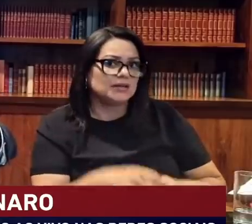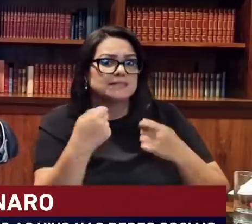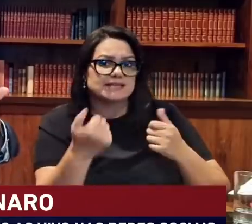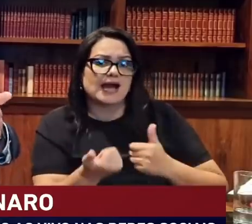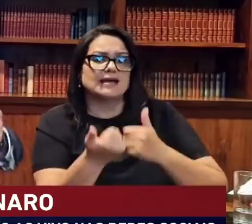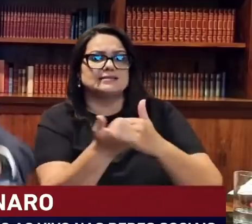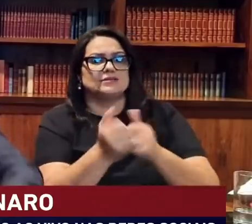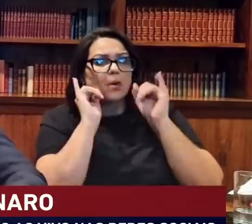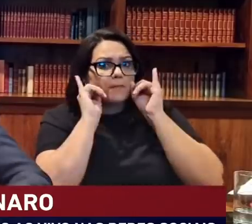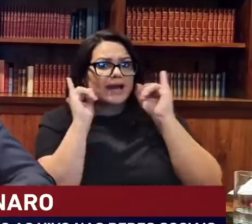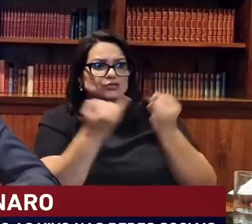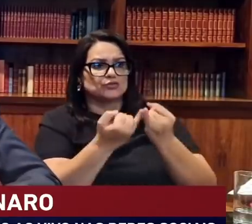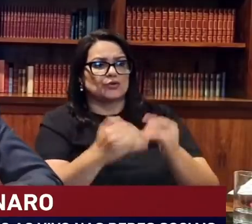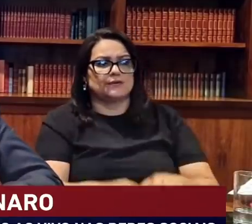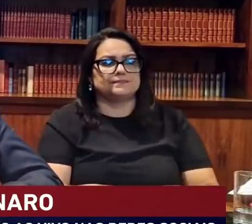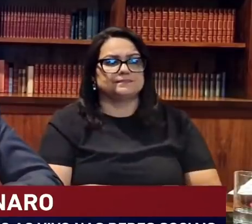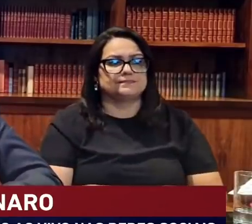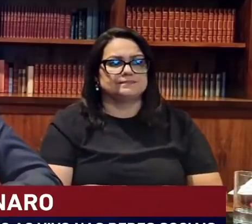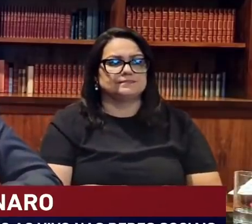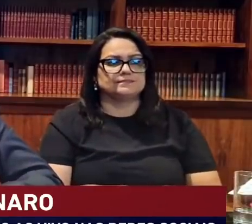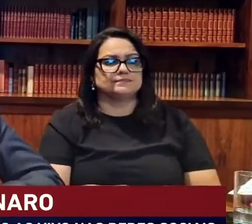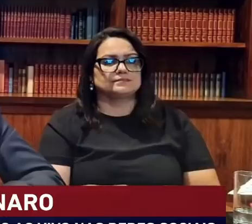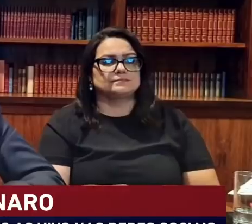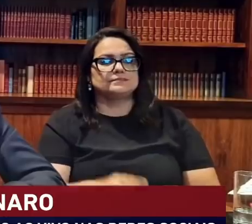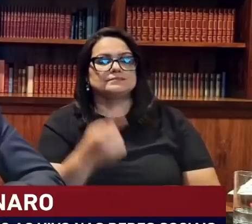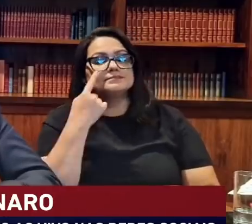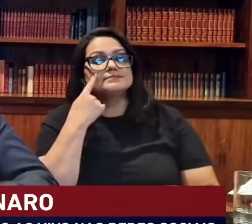nas pontas. Vamos lá, a audiência nossa aqui, né?